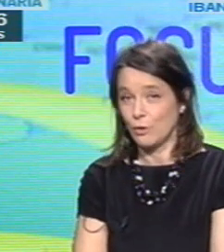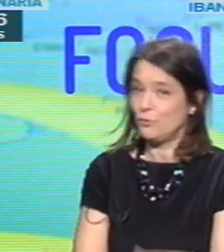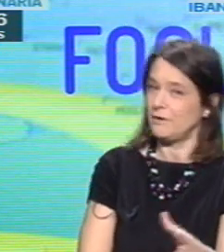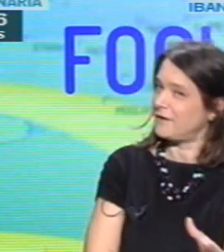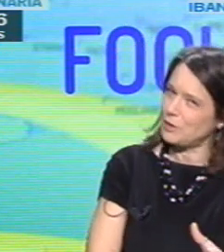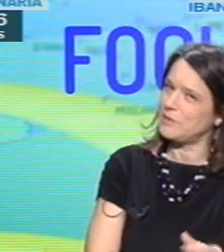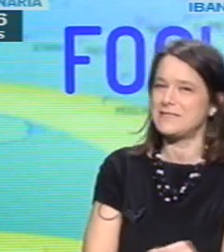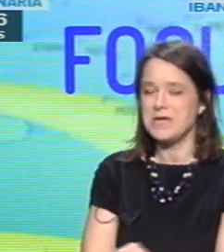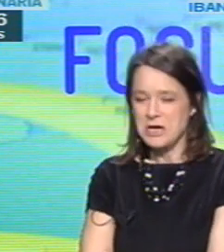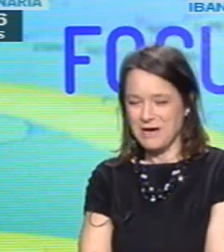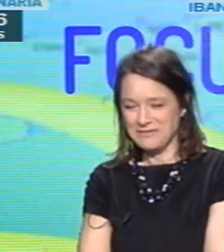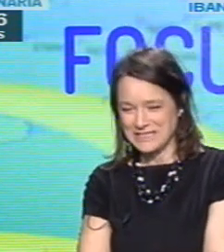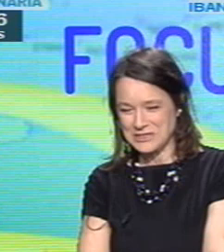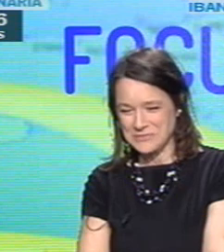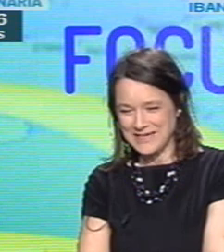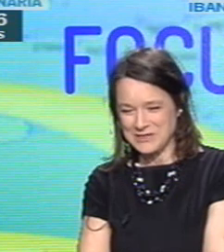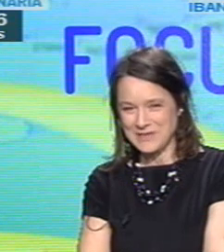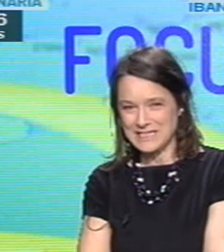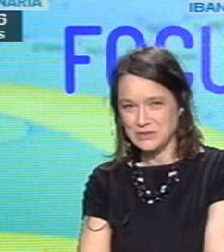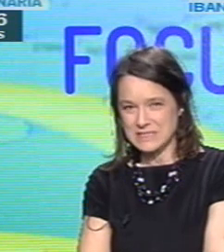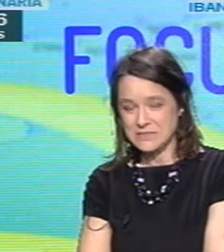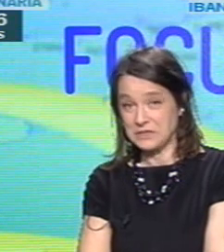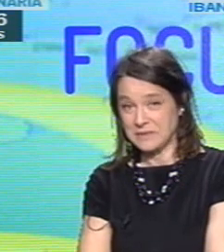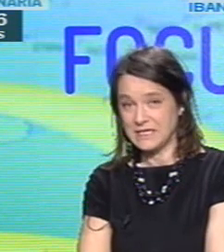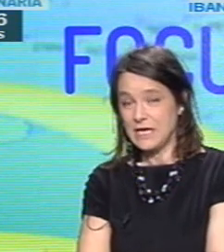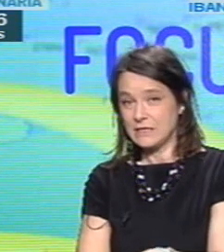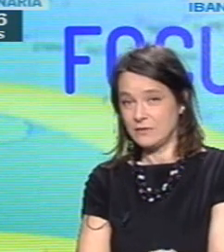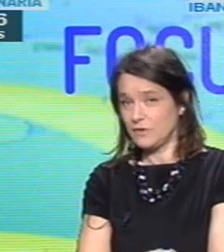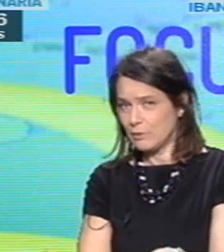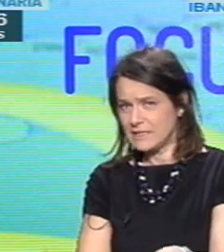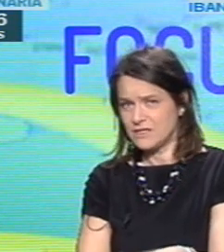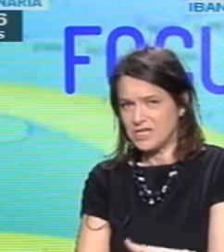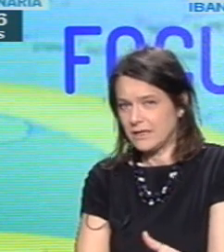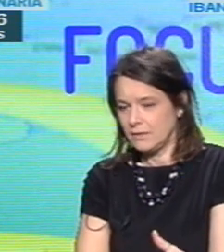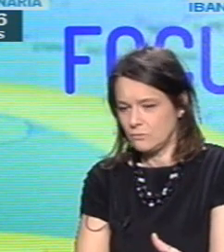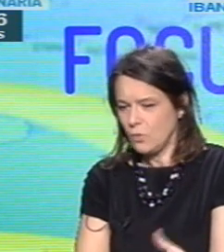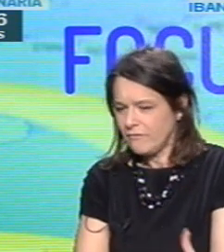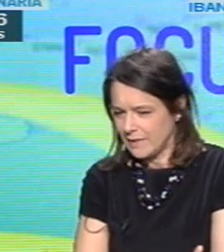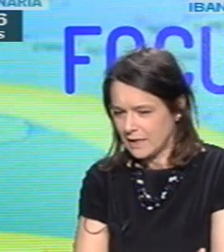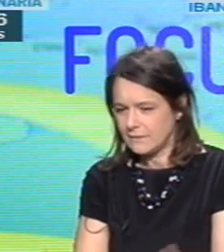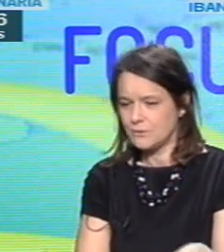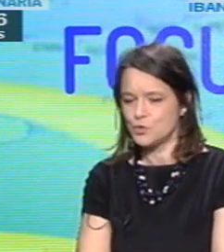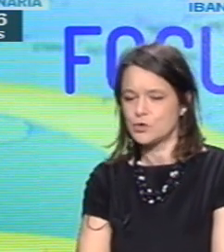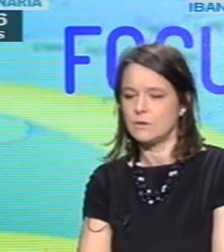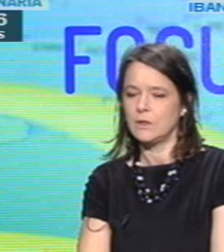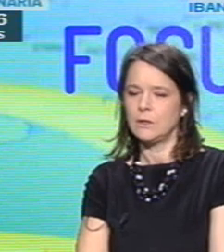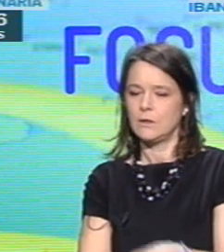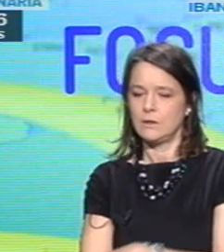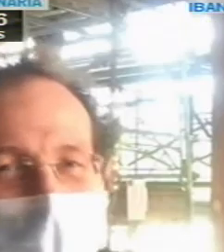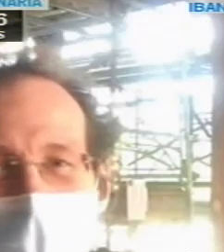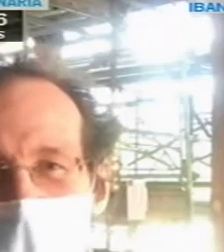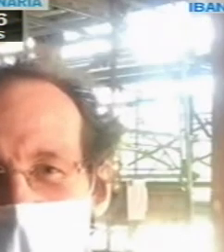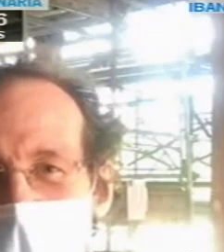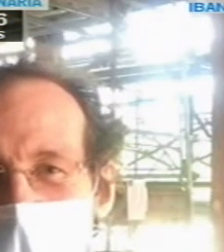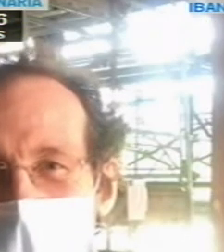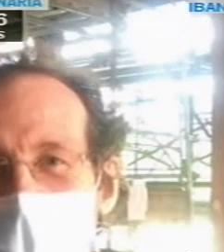tra poco, non a fare acquisti ma a vedere com'è la situazione, perché dovrebbero esserci anche nuovi banchetti, giusto? Adesso